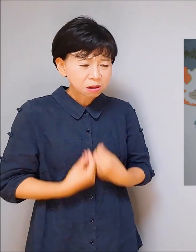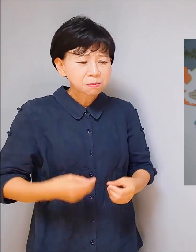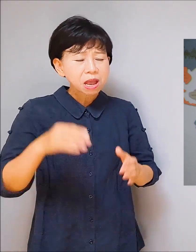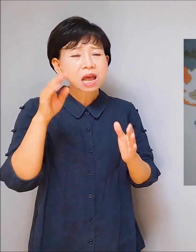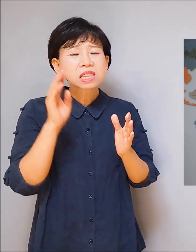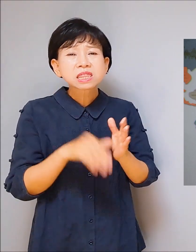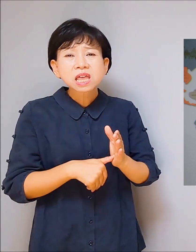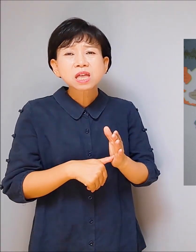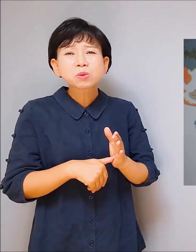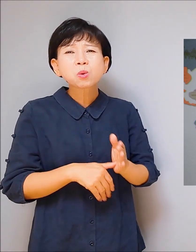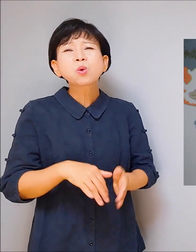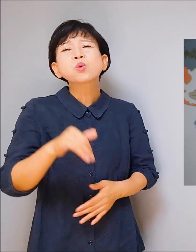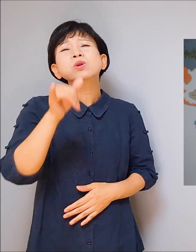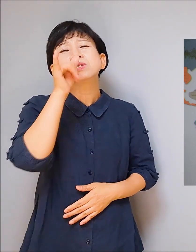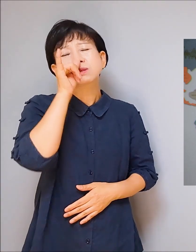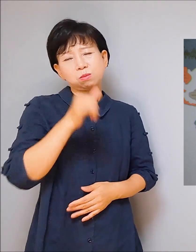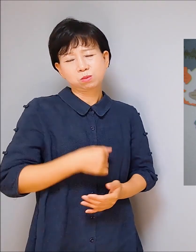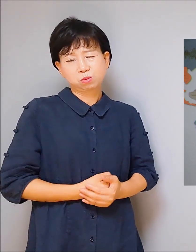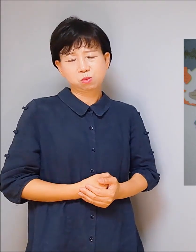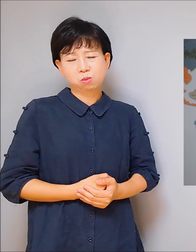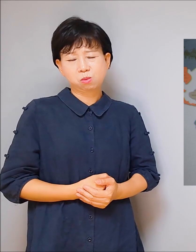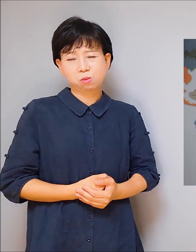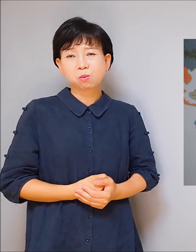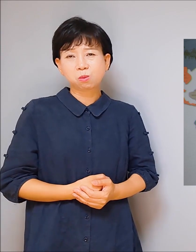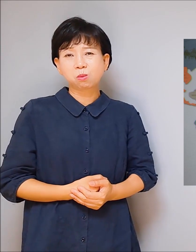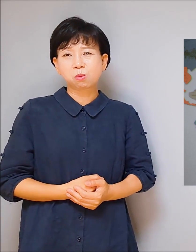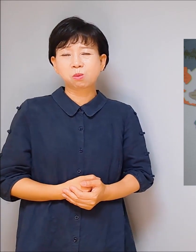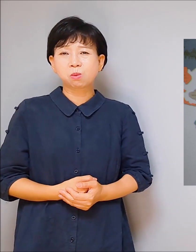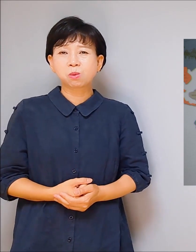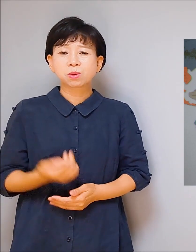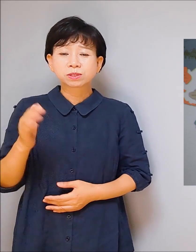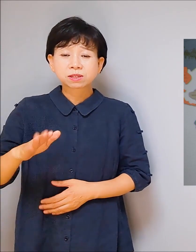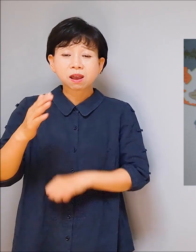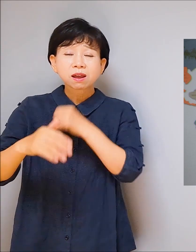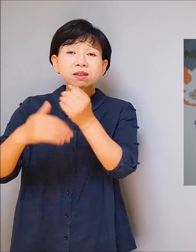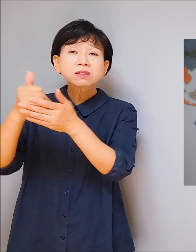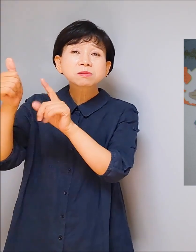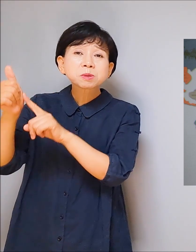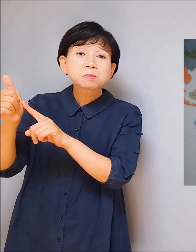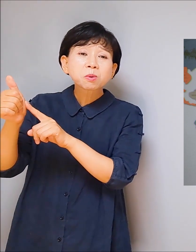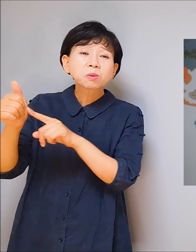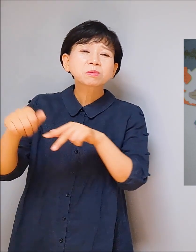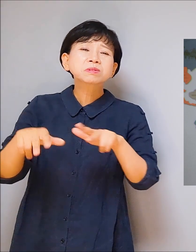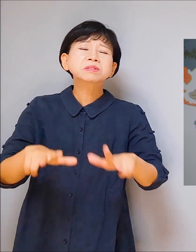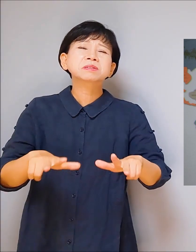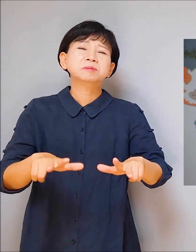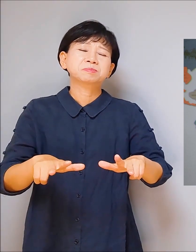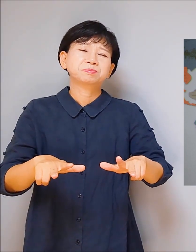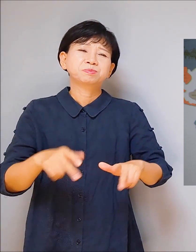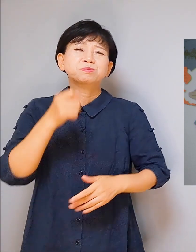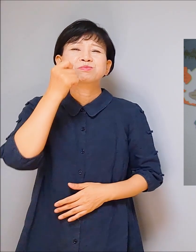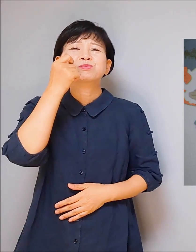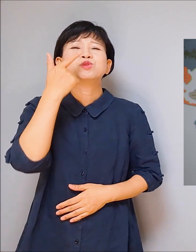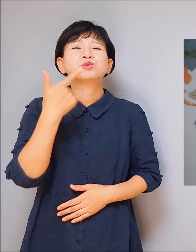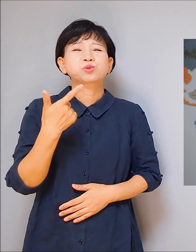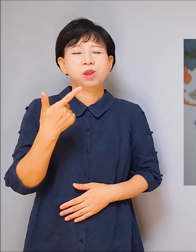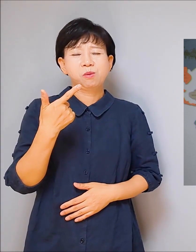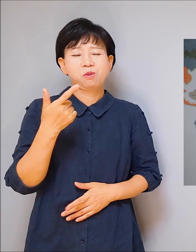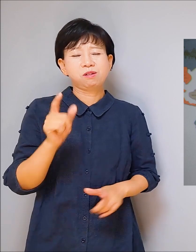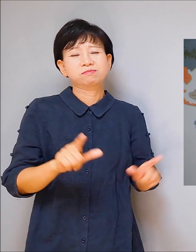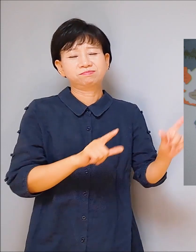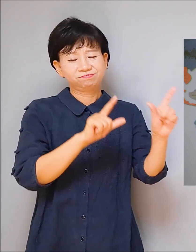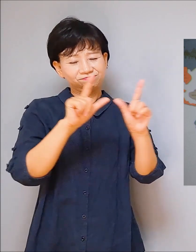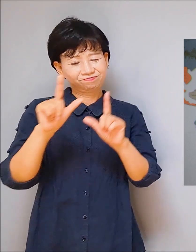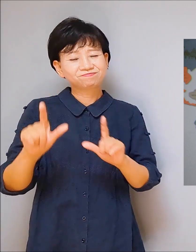시기도 어떤 달에는 있었을 수도 있어요. 그러나 하나님이 어찌되었든 6달을 보내게